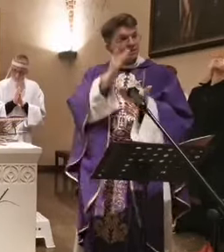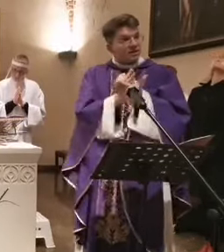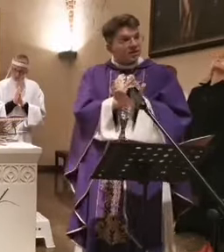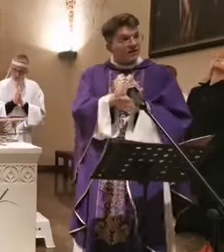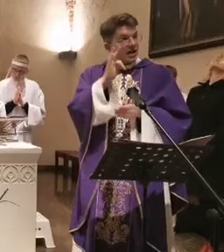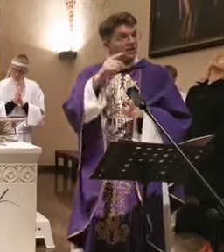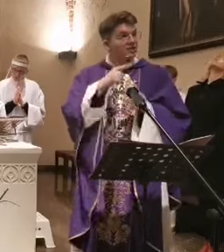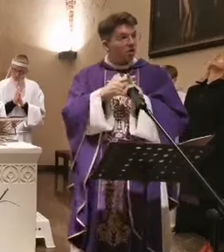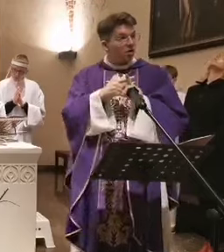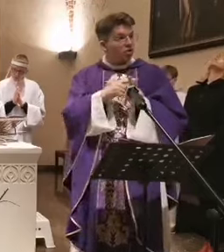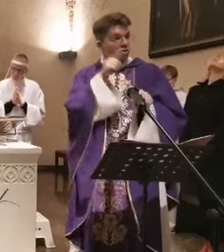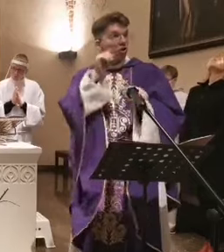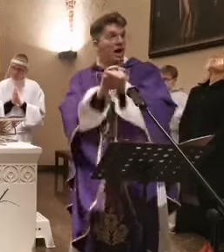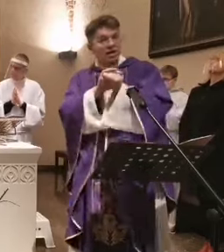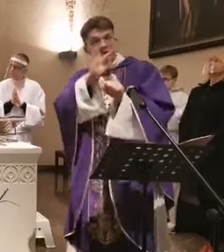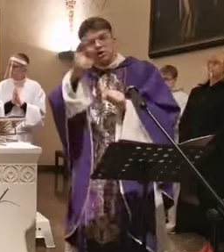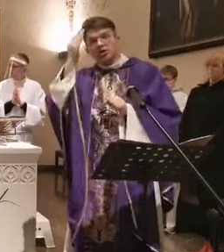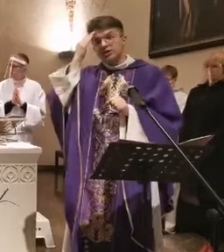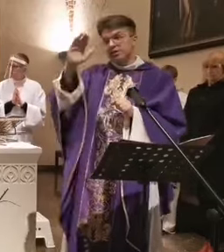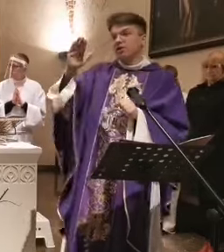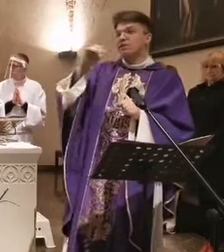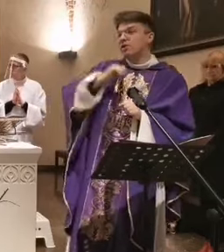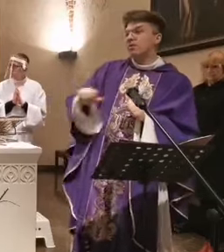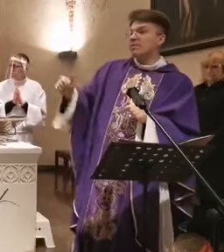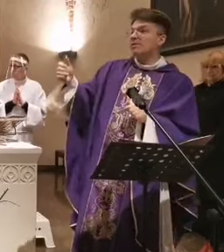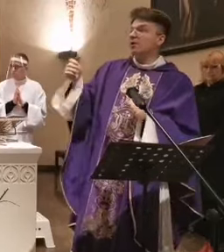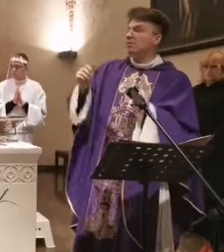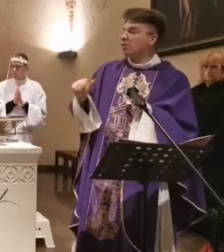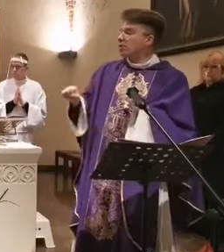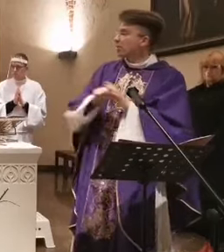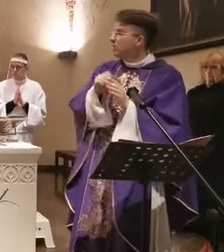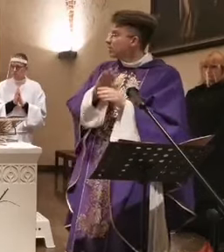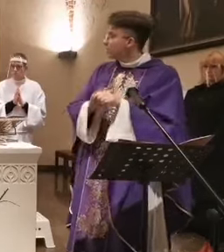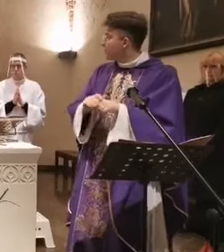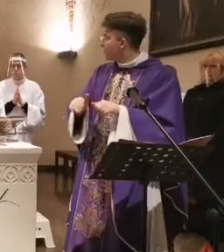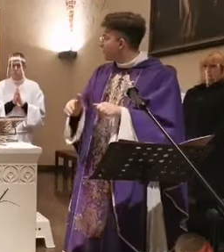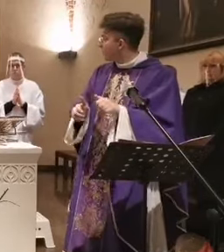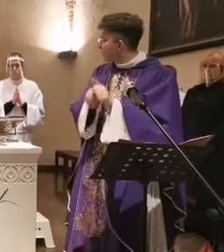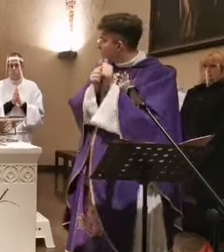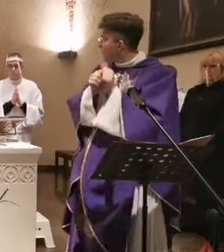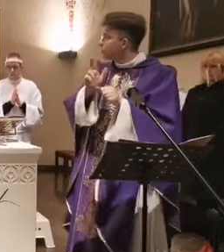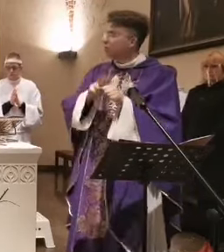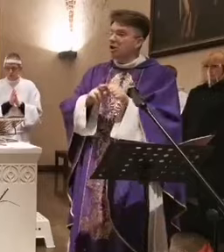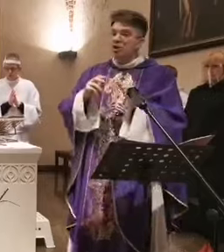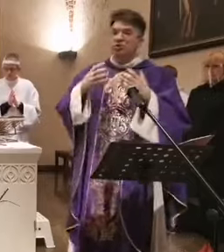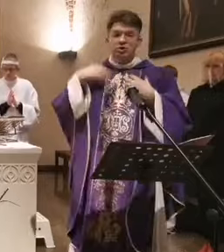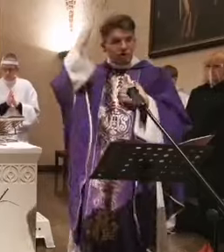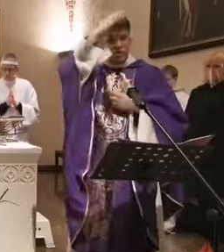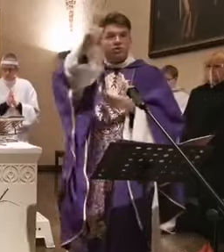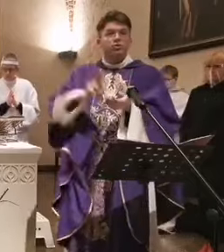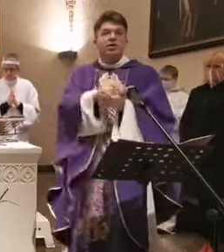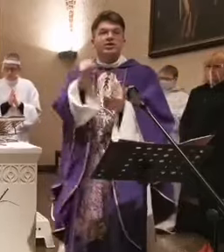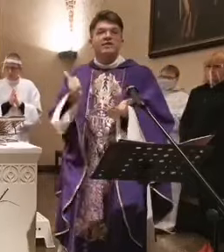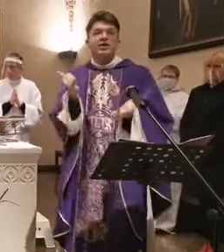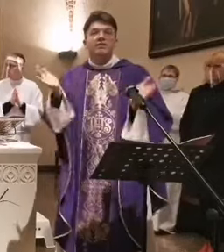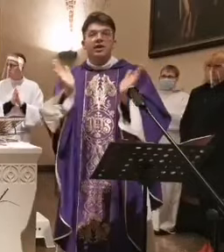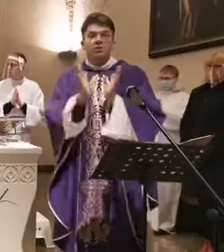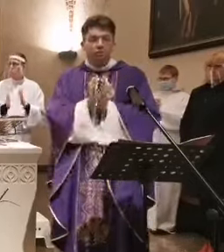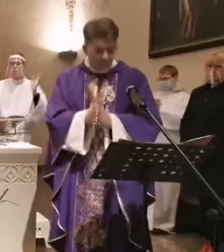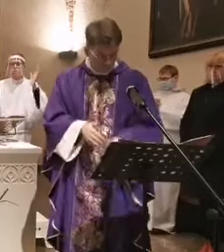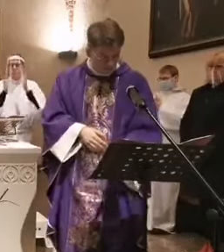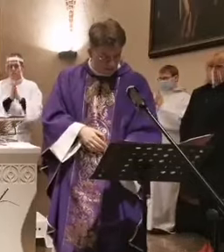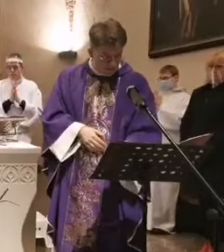nasze, lecz na wiarę swoją łością i zgodnie z Twoją wolą napełnij go pokoju i doprowadź do pełnej jasności, który żyjesz i królujesz na